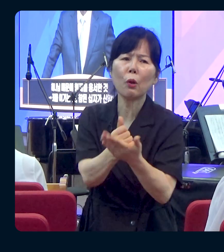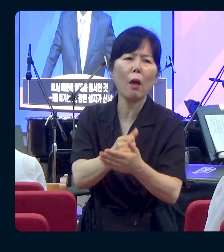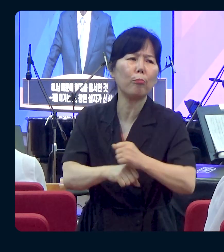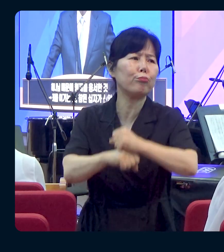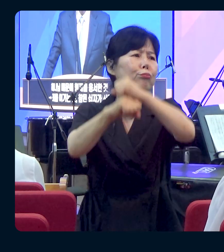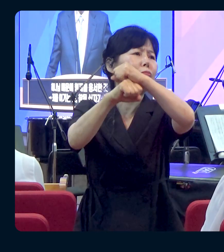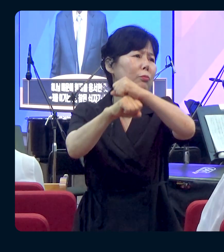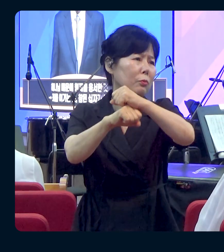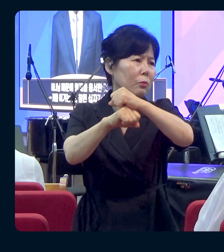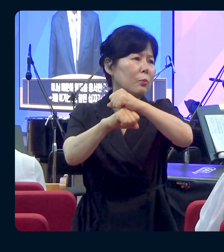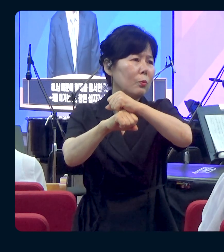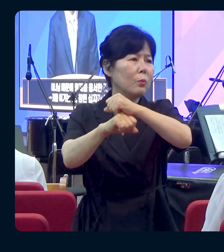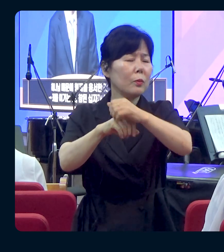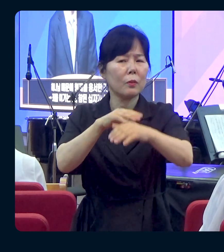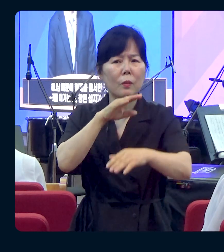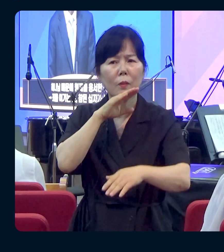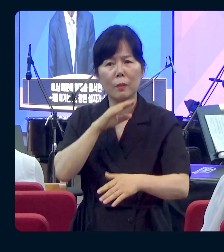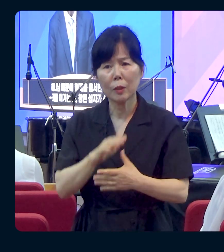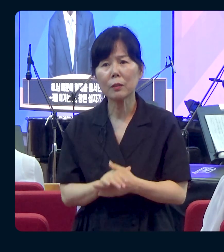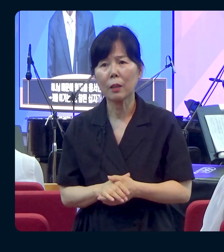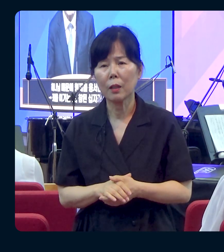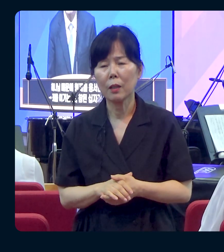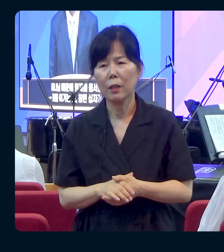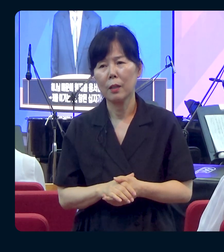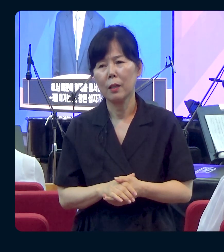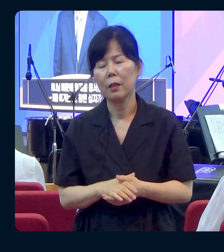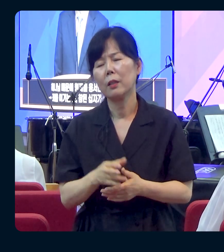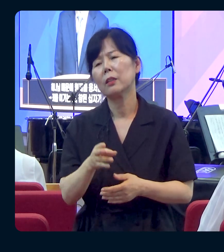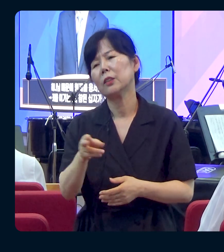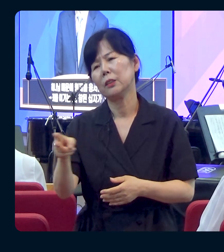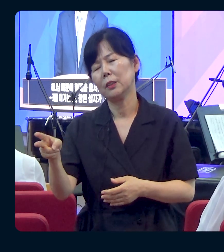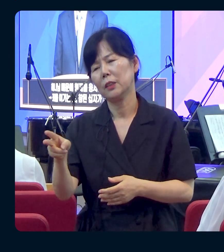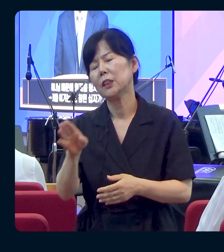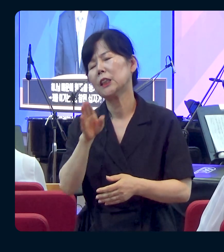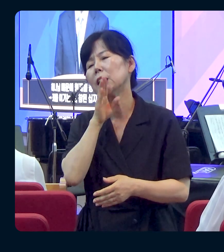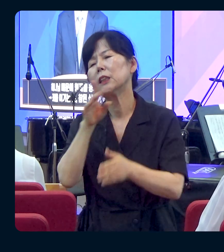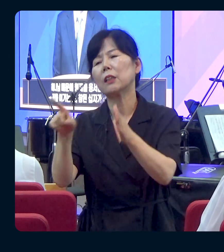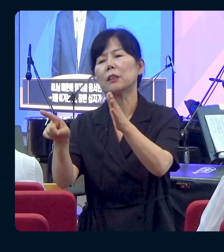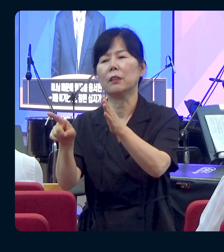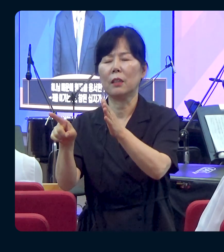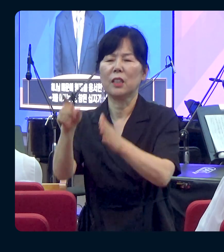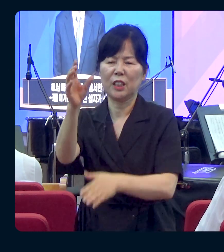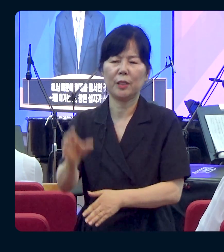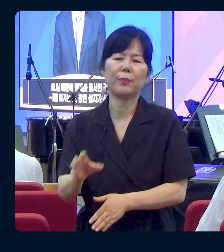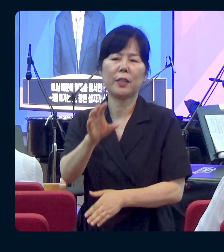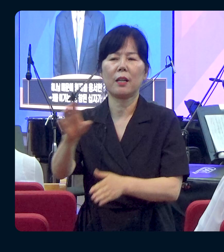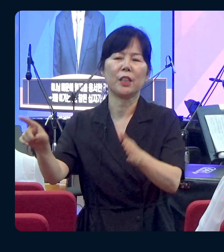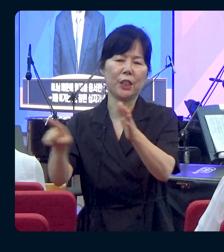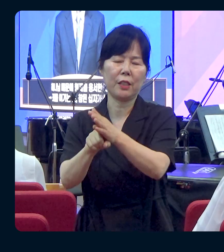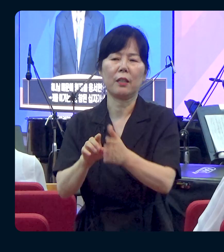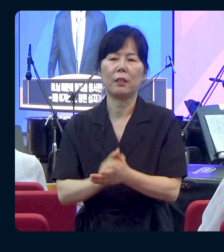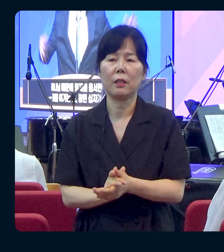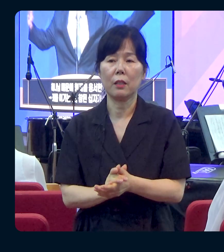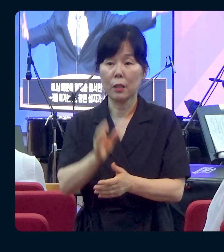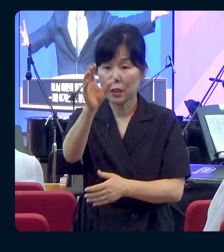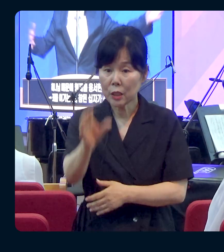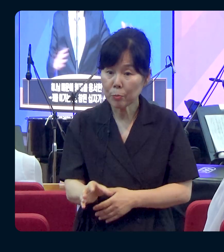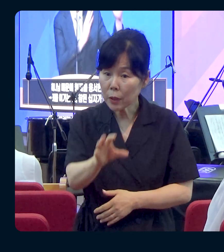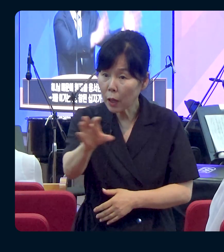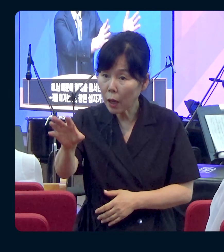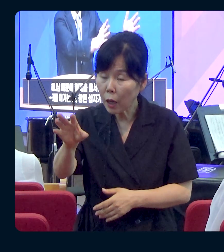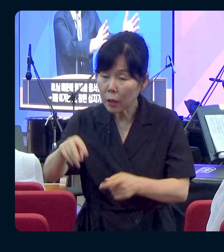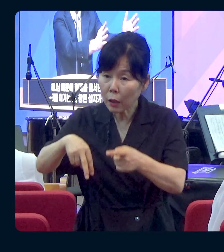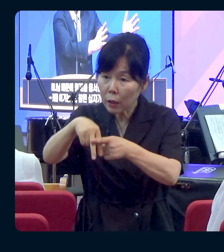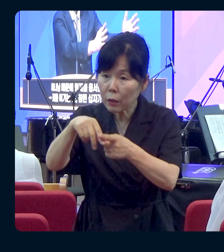것이거든요. 형제를 용서하는 것. 그리고 바로 이것이 참된 십자가 신앙입니까?